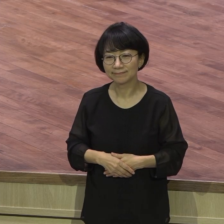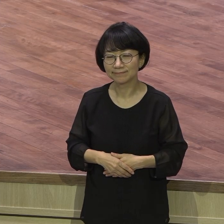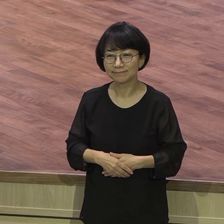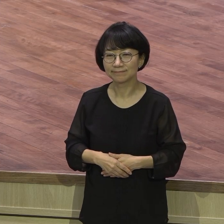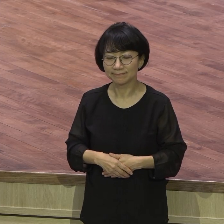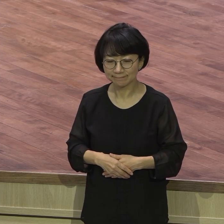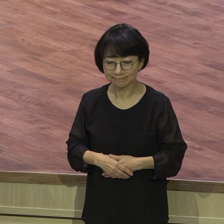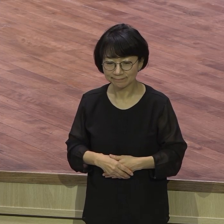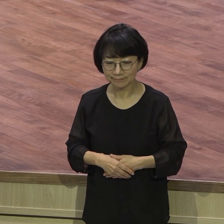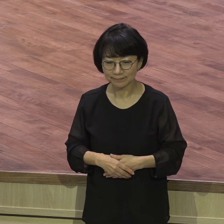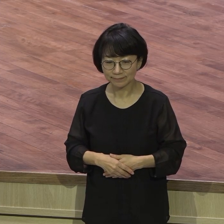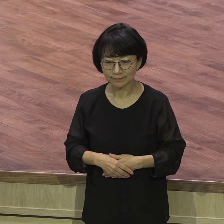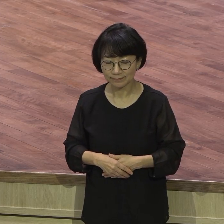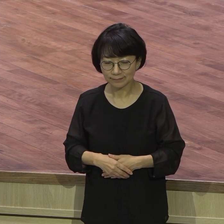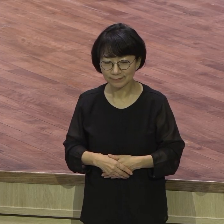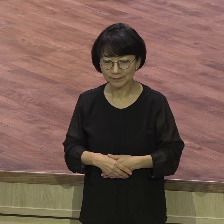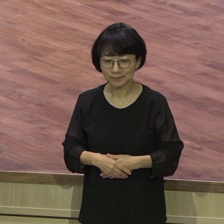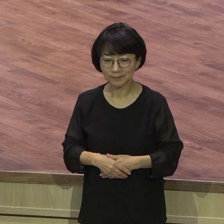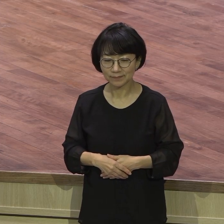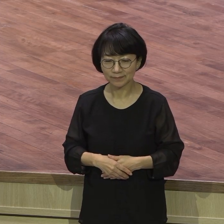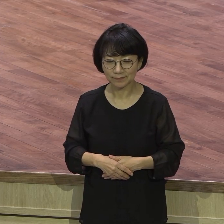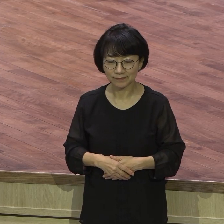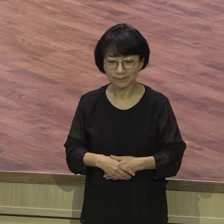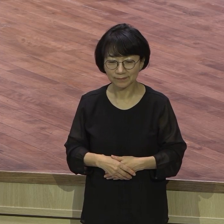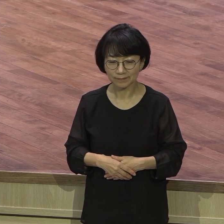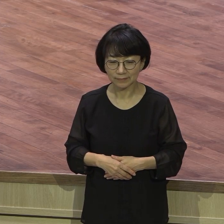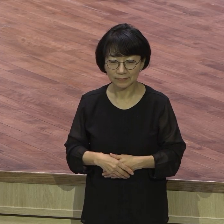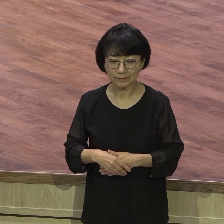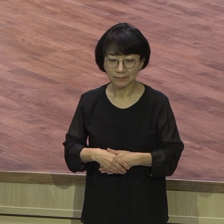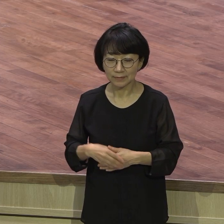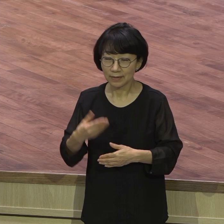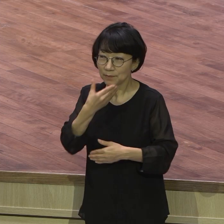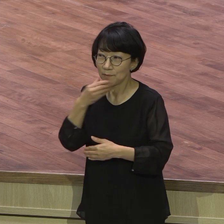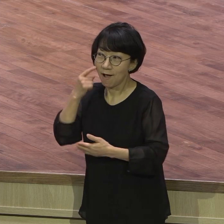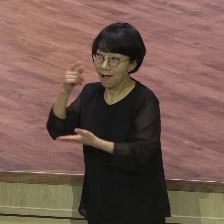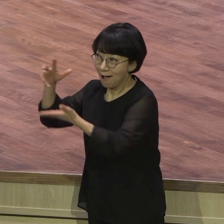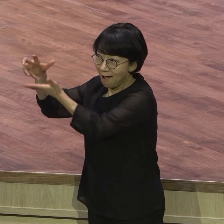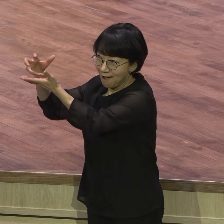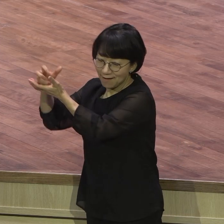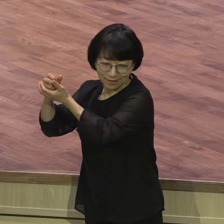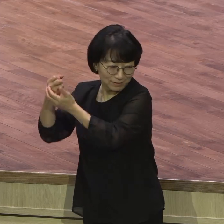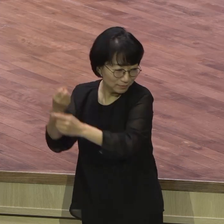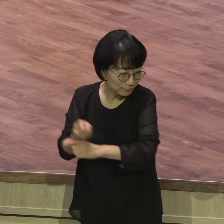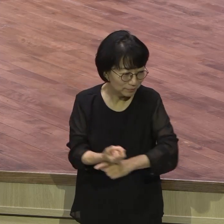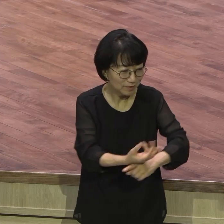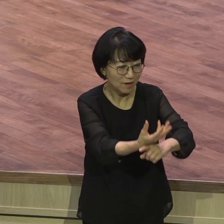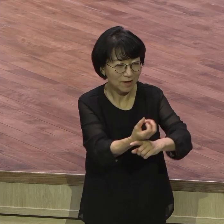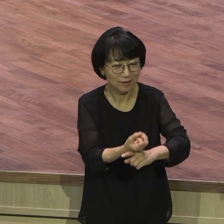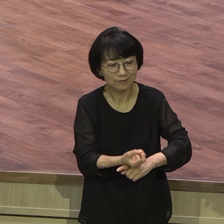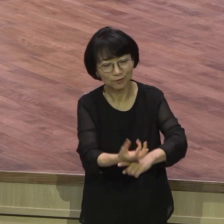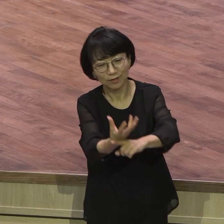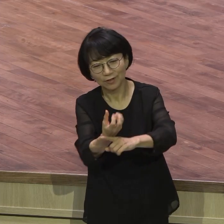주님 앞에 주라 감사합니까 받는 것보다 주는 게 더 행복해요